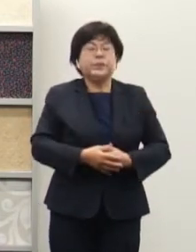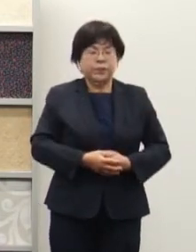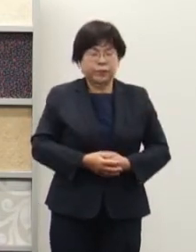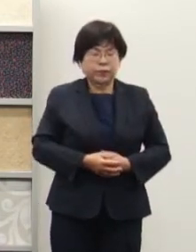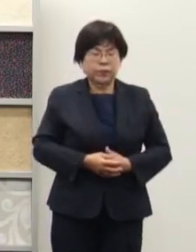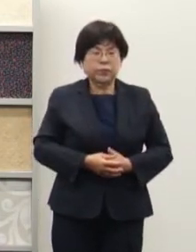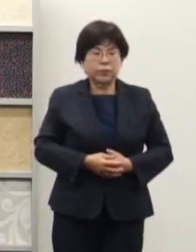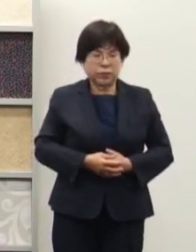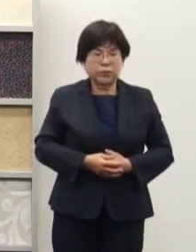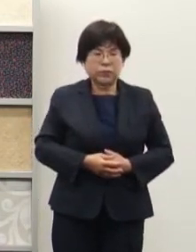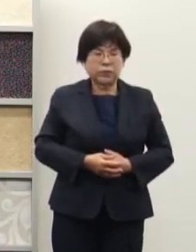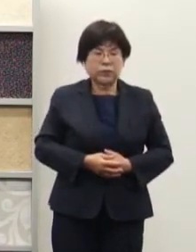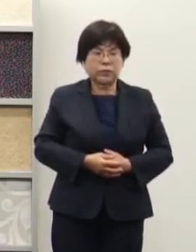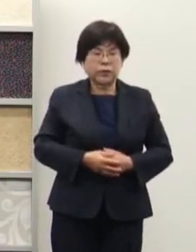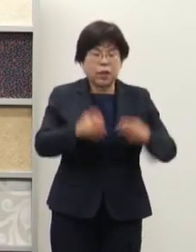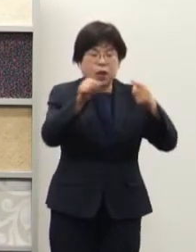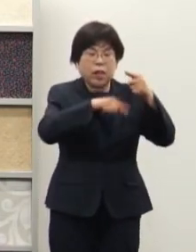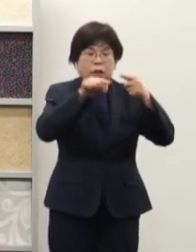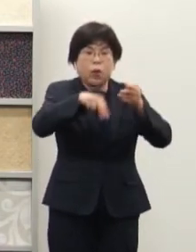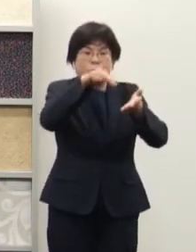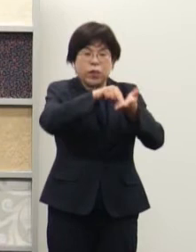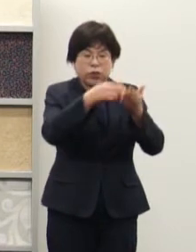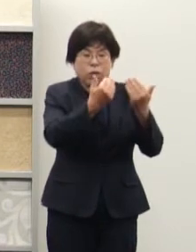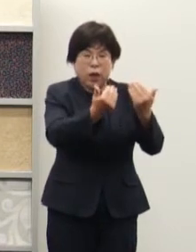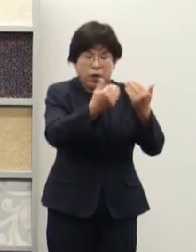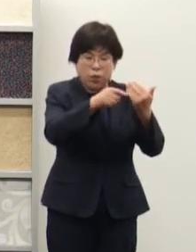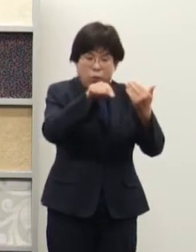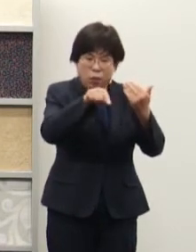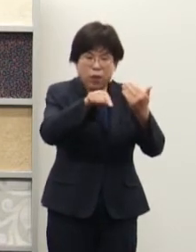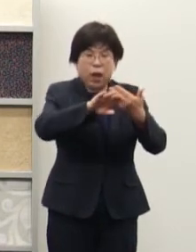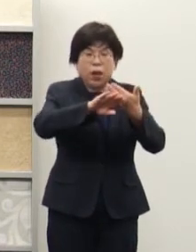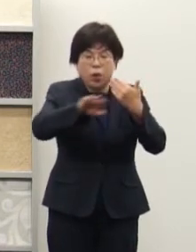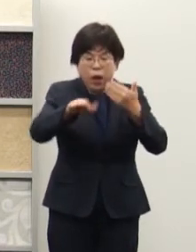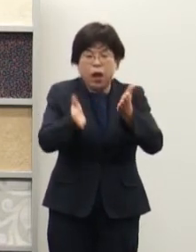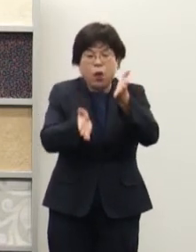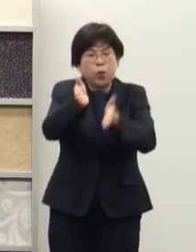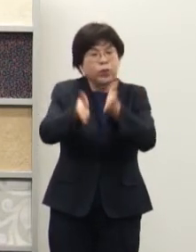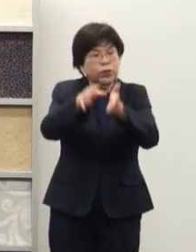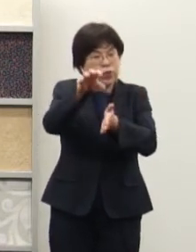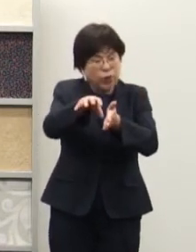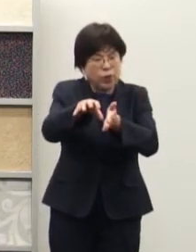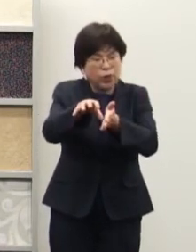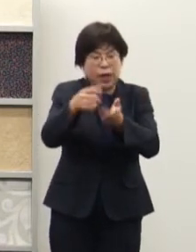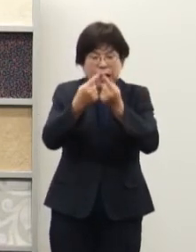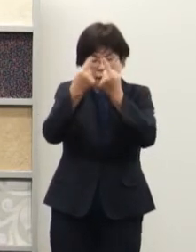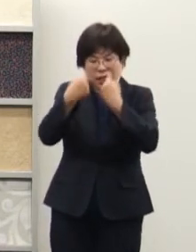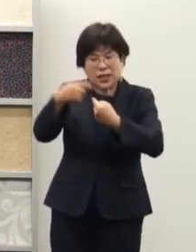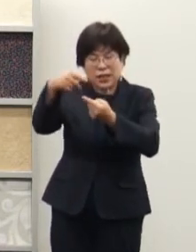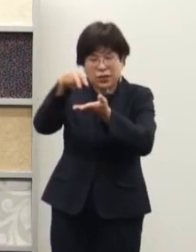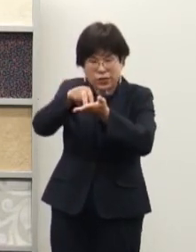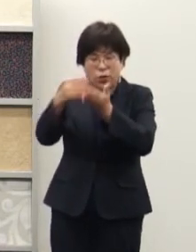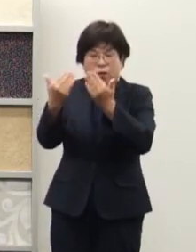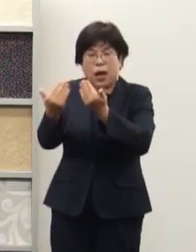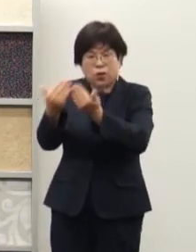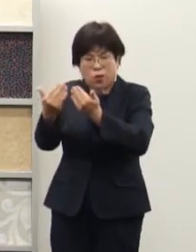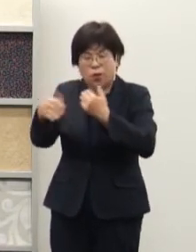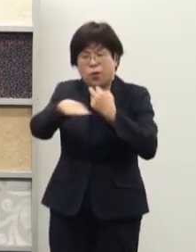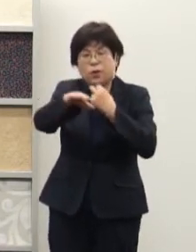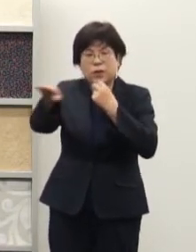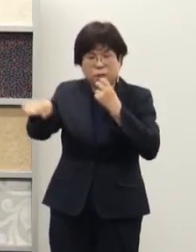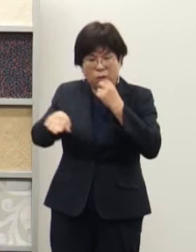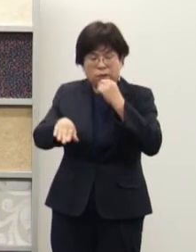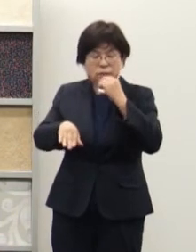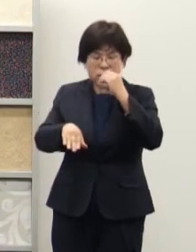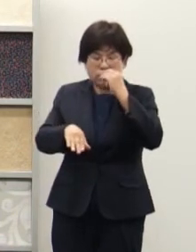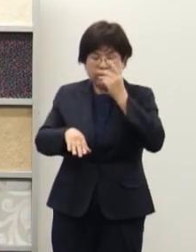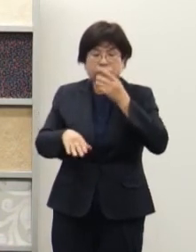さらに公立の学校等のみならず、保育所や私立の学校におきましても足並みを揃えて導入